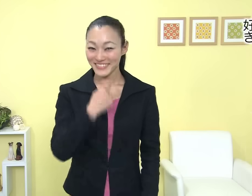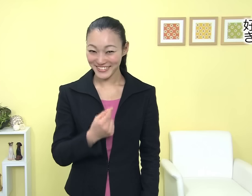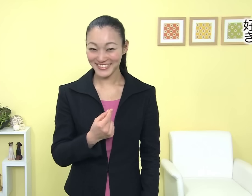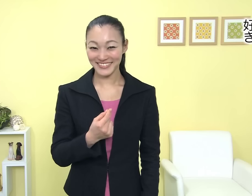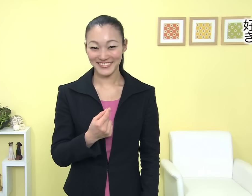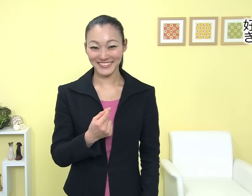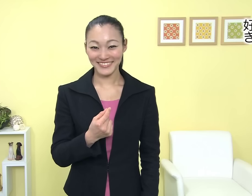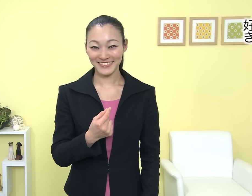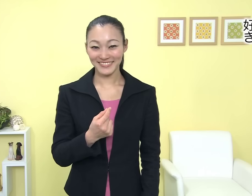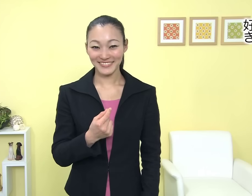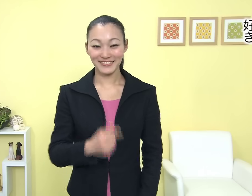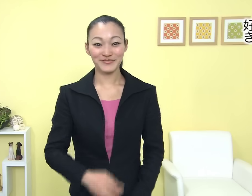好き。